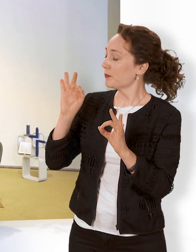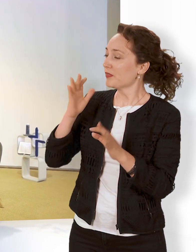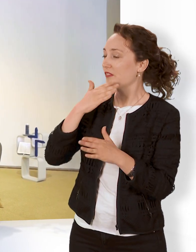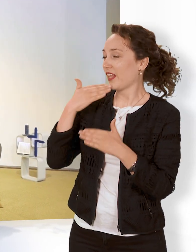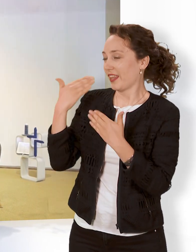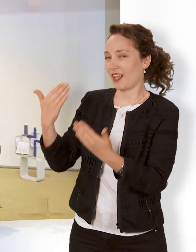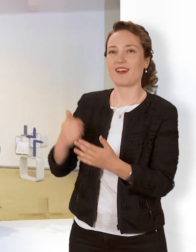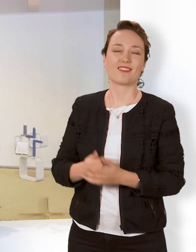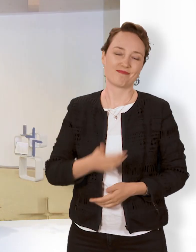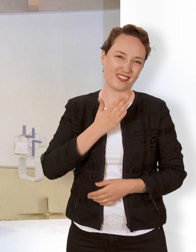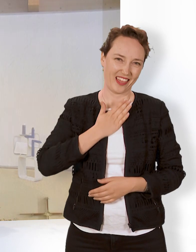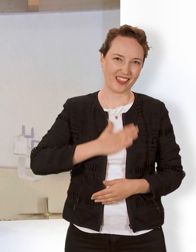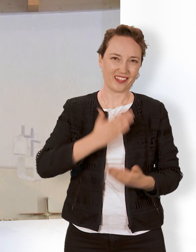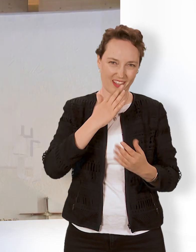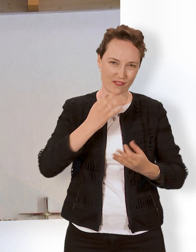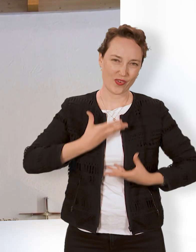für die Einladung.